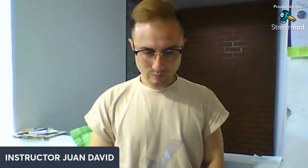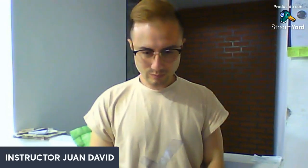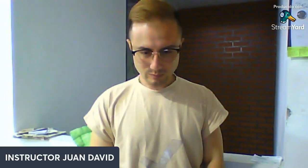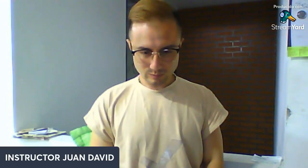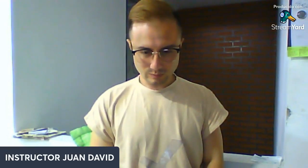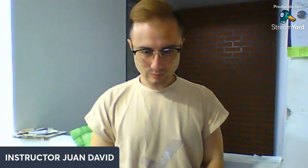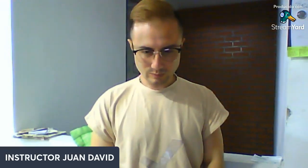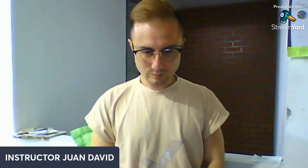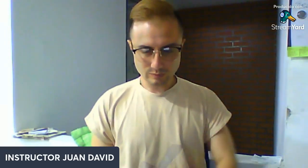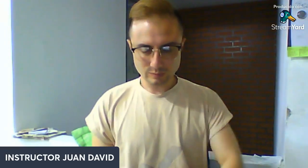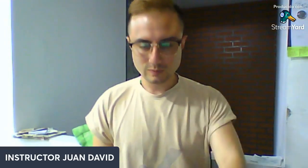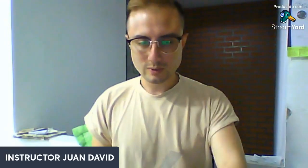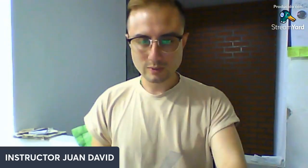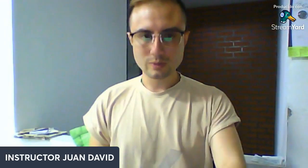gusta.